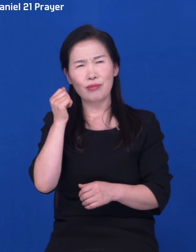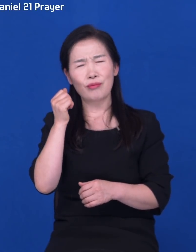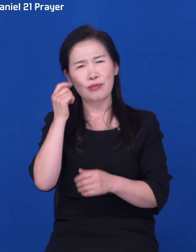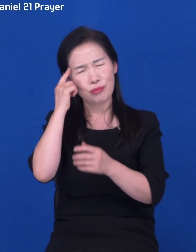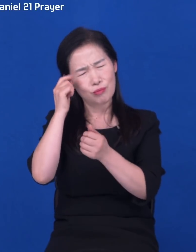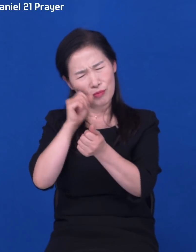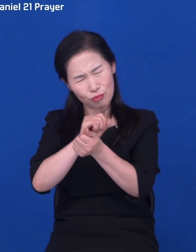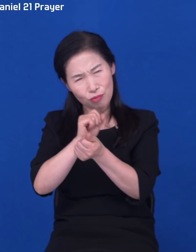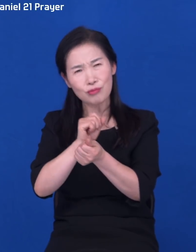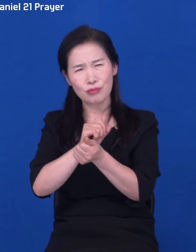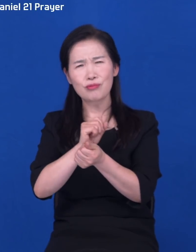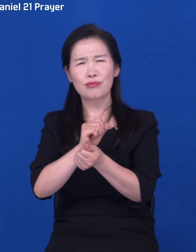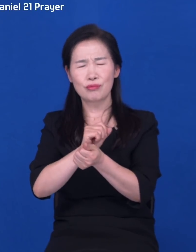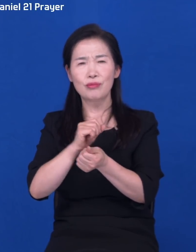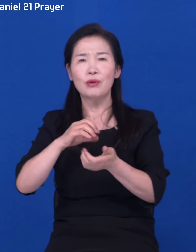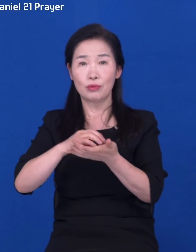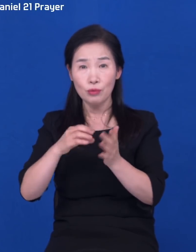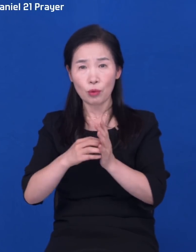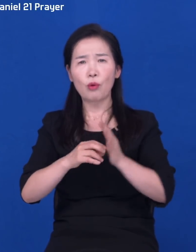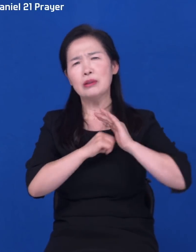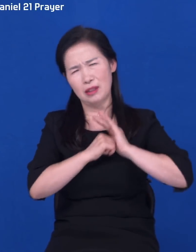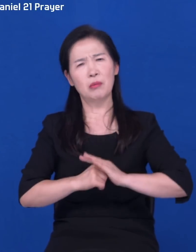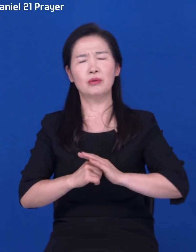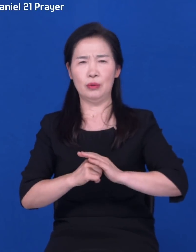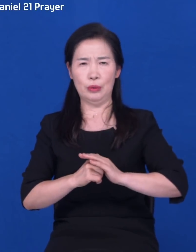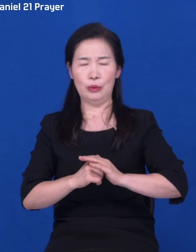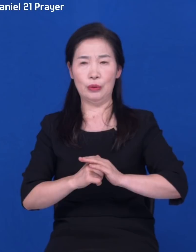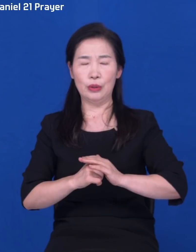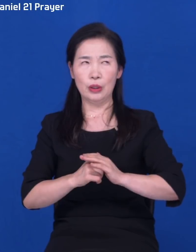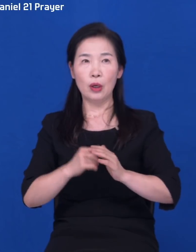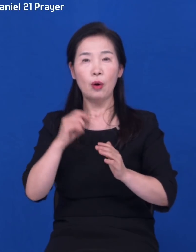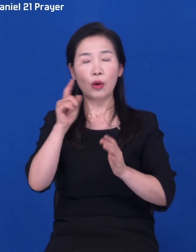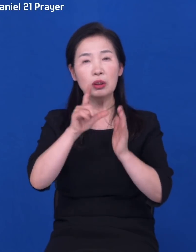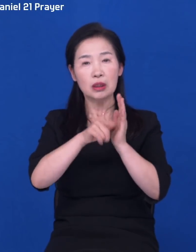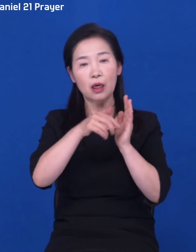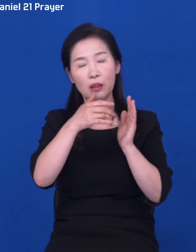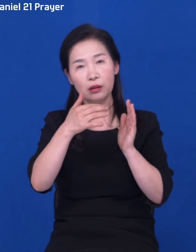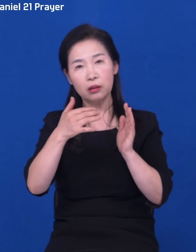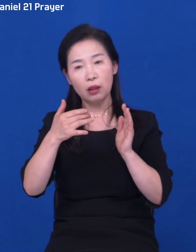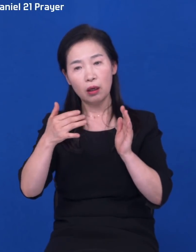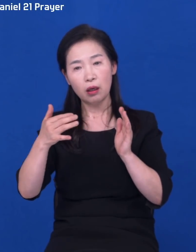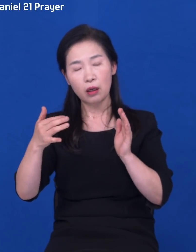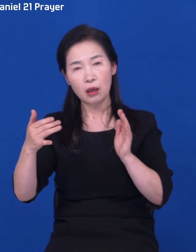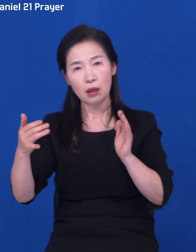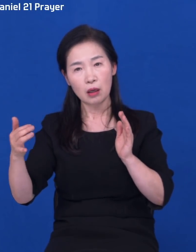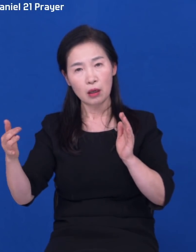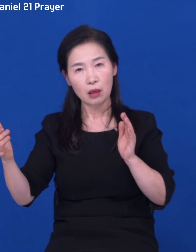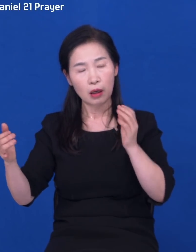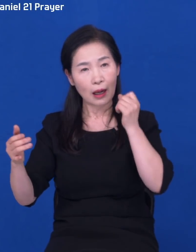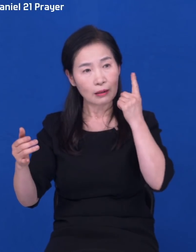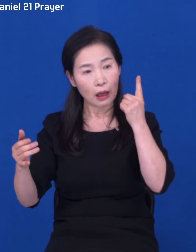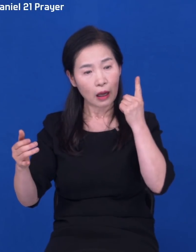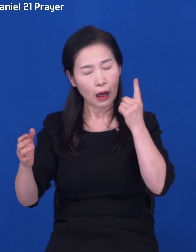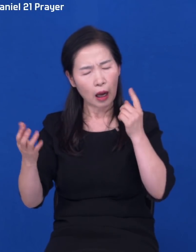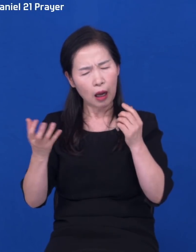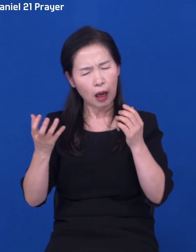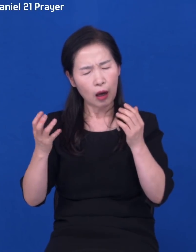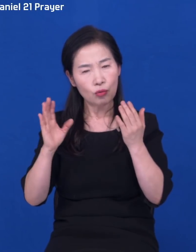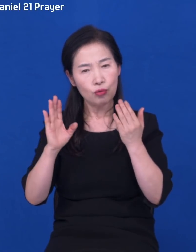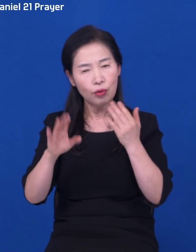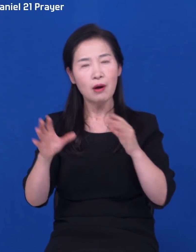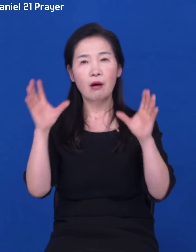그걸 참아냈어요. 참아내고 어느 순간 지나니까 그 통증이 1달 정도 지나니까 없어지더라고요. 그래서